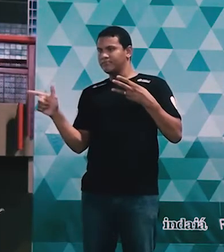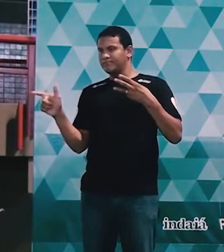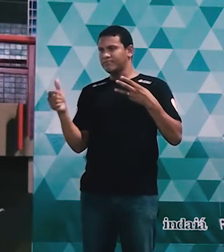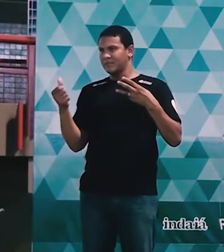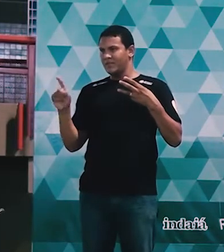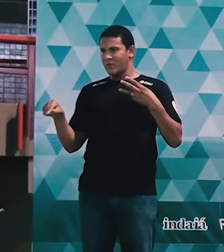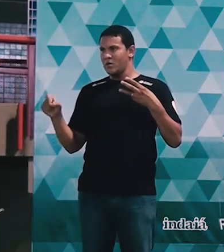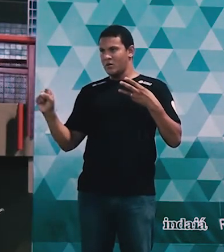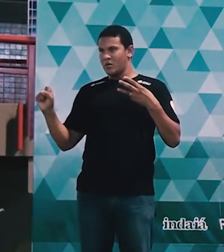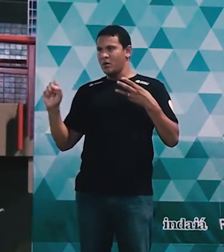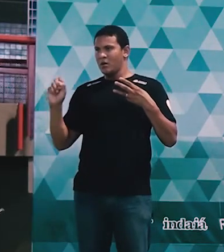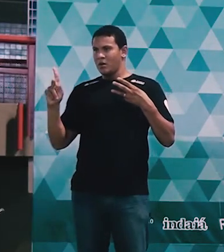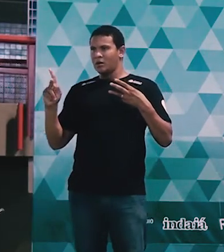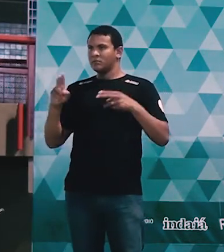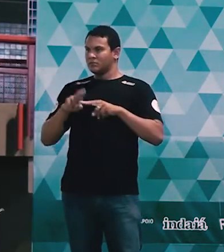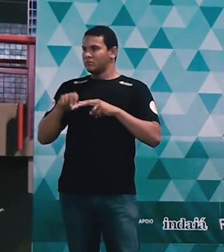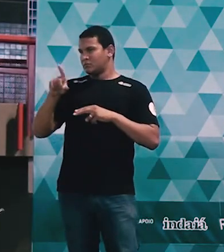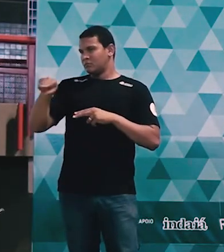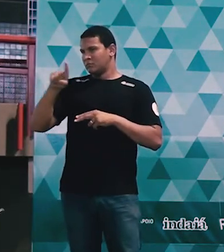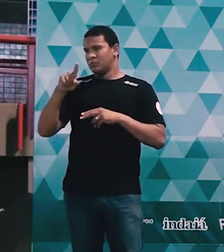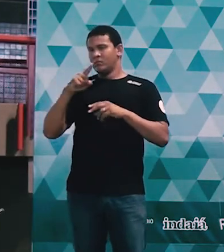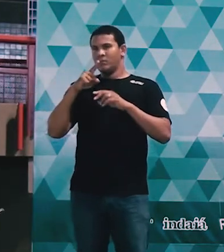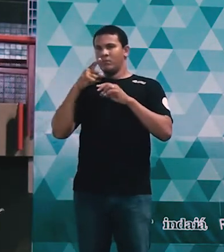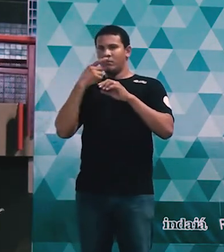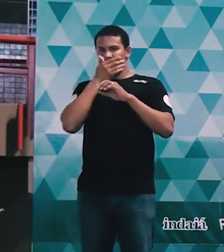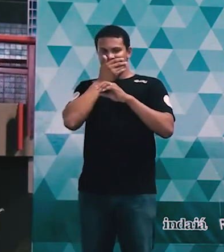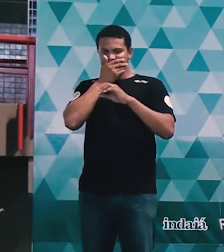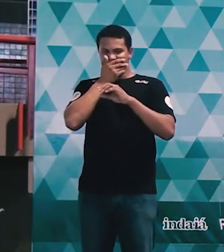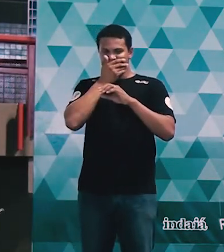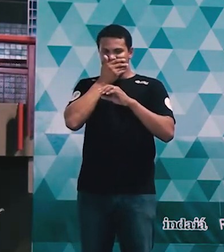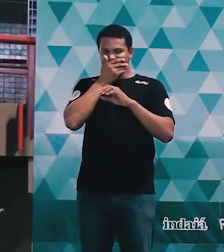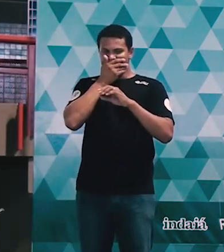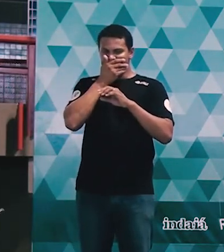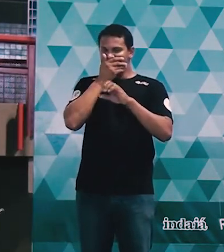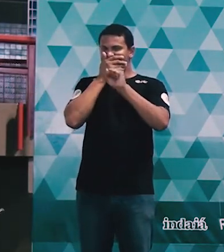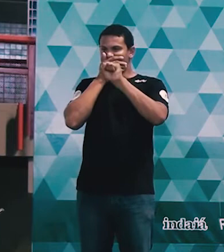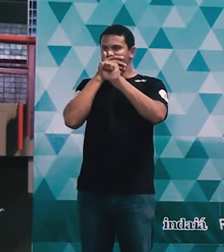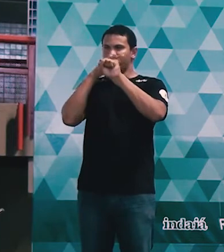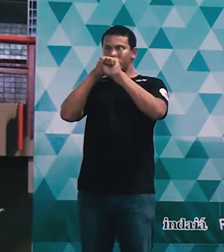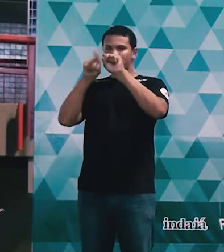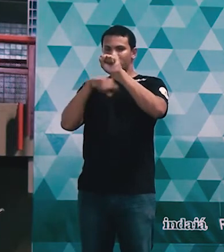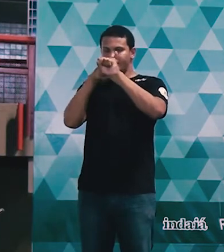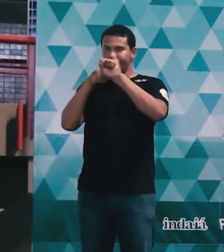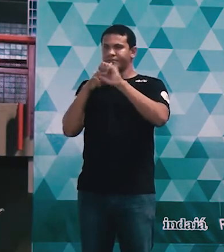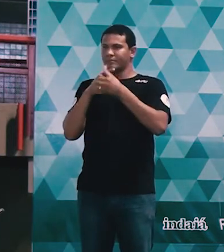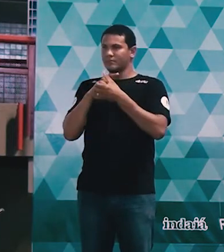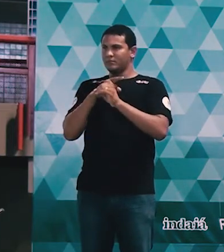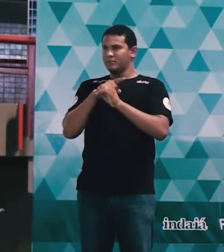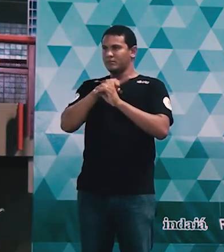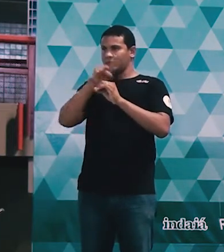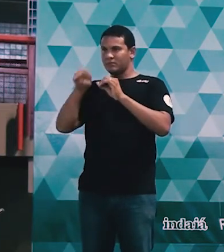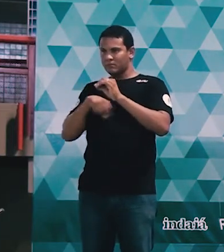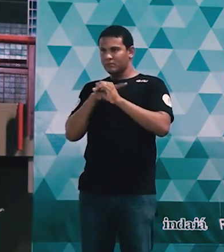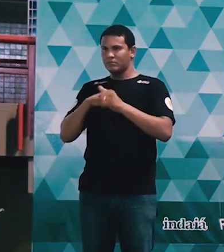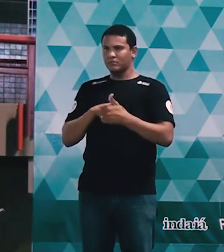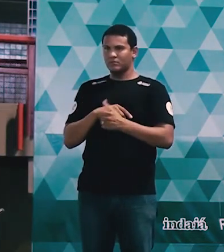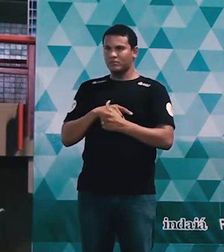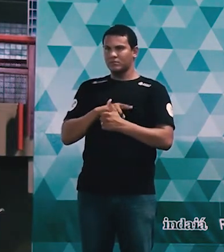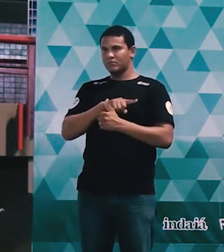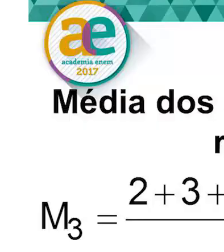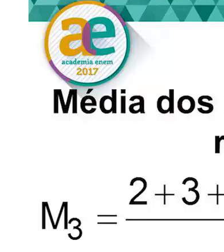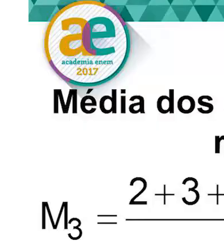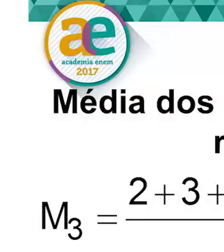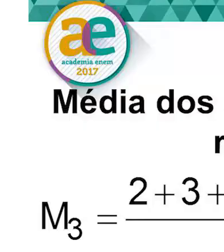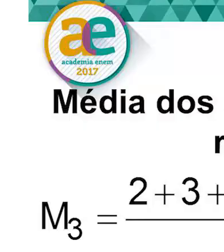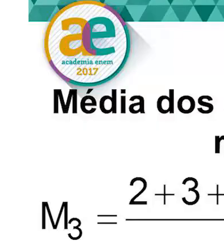8, marca o 10 e marca o 11. Mas se eu marcar o 8, 10 e o 11, quantos valores eu estou marcando? 3. Então eu vou colocar